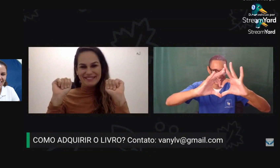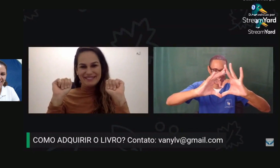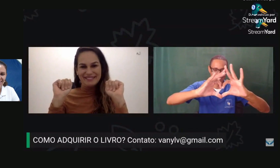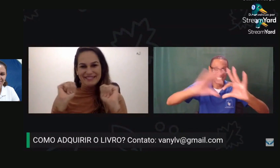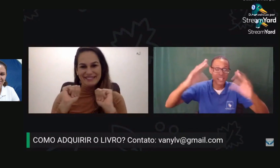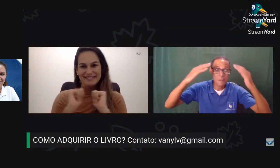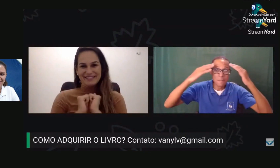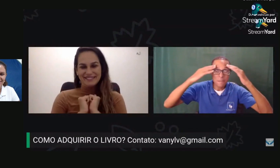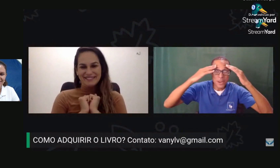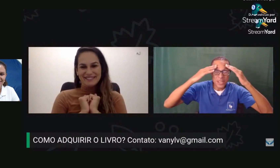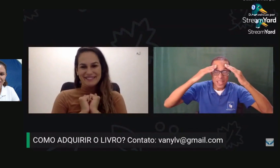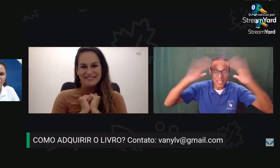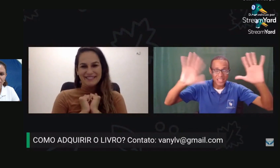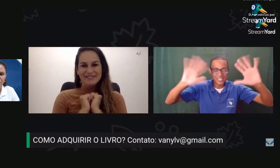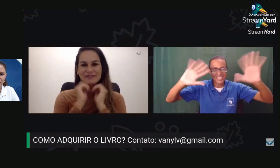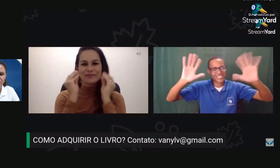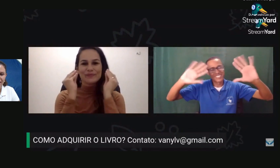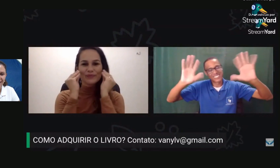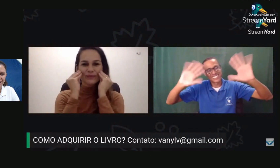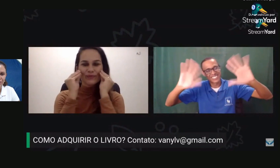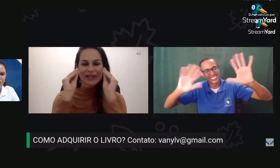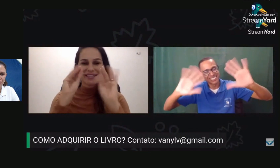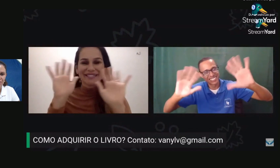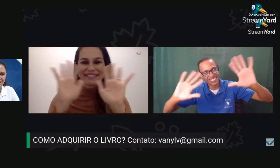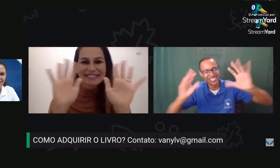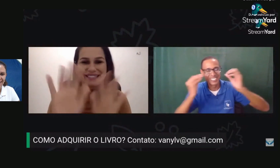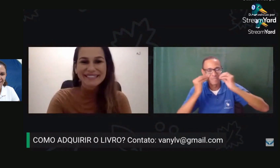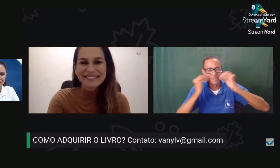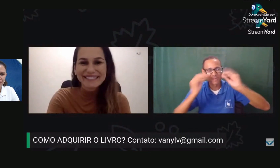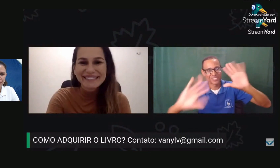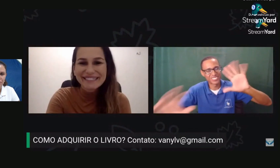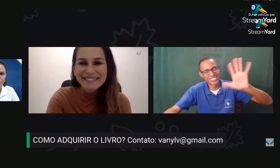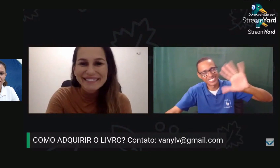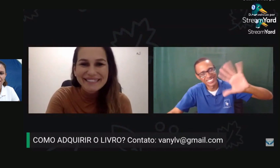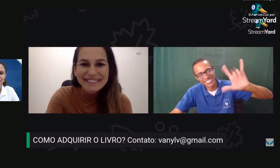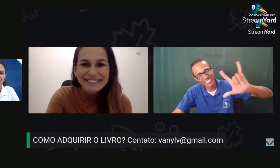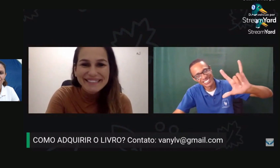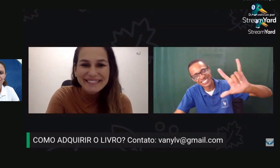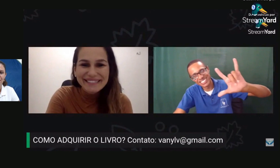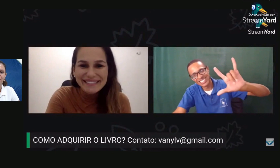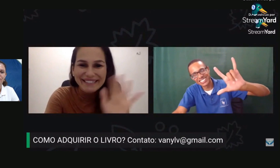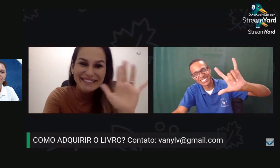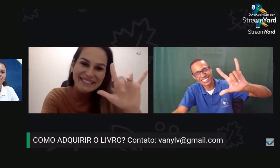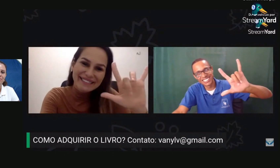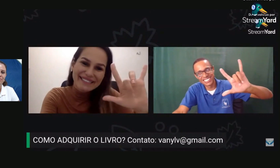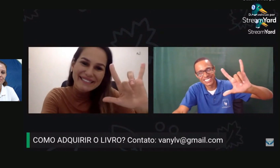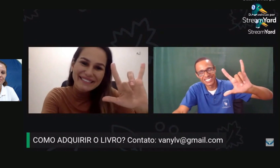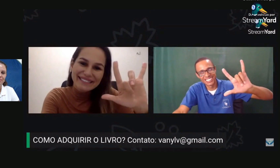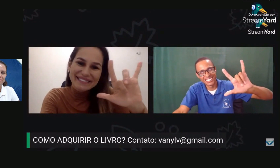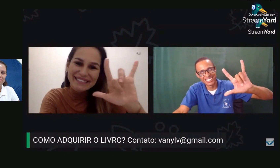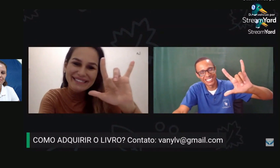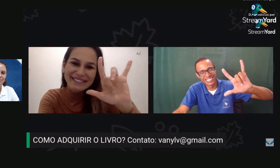Tchau, tchau. Muito obrigada a todos vocês, um super beijo, tchau, tchau.